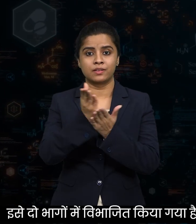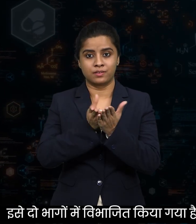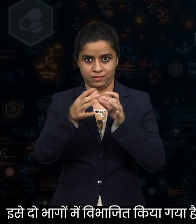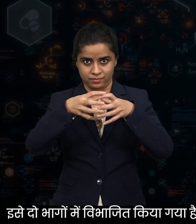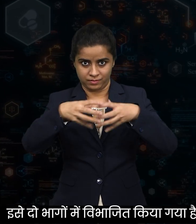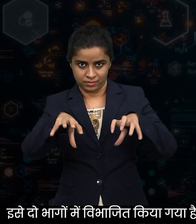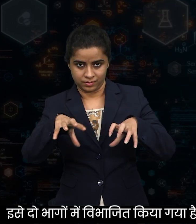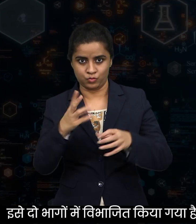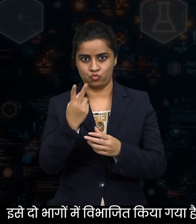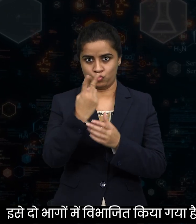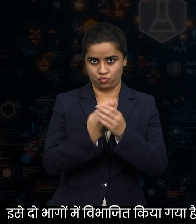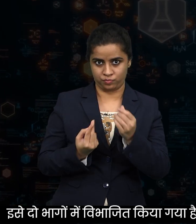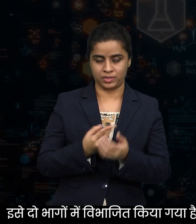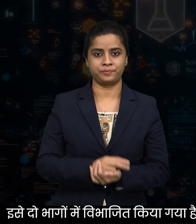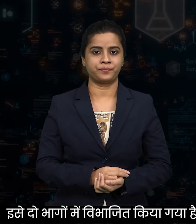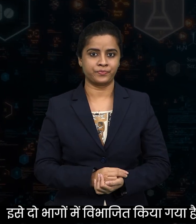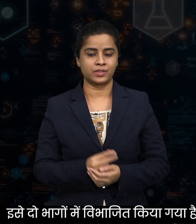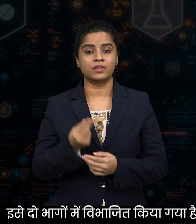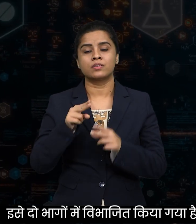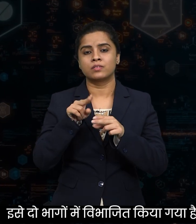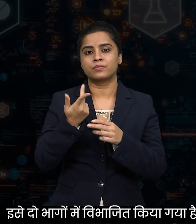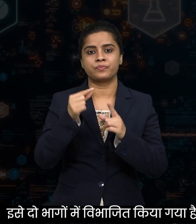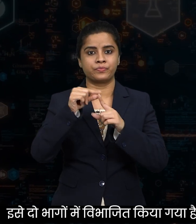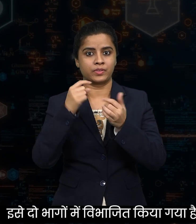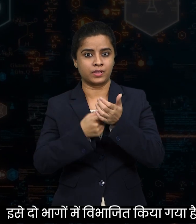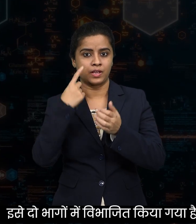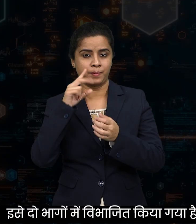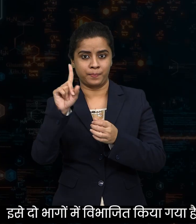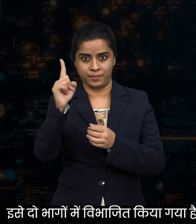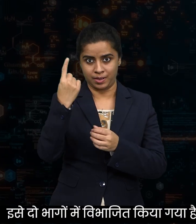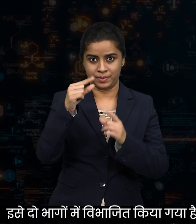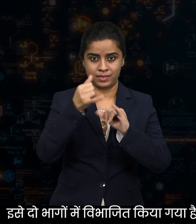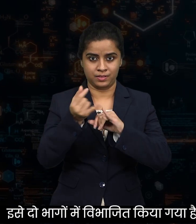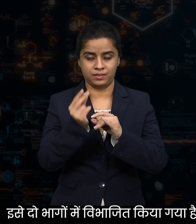है, जैसे प्राथमिक प्रत्यय और माध्यमिक प्रत्यय।